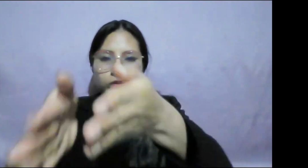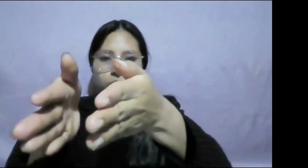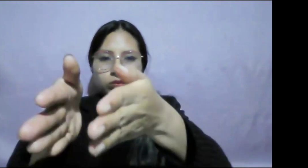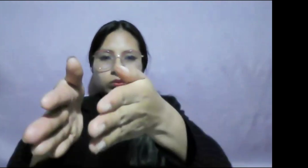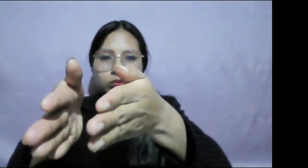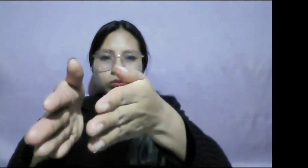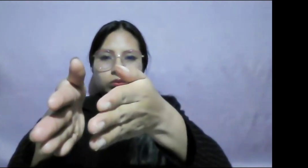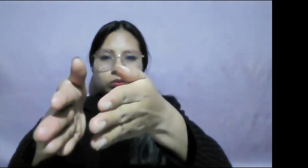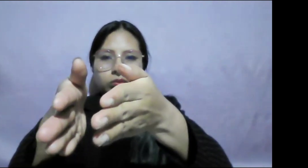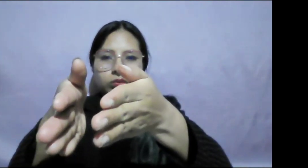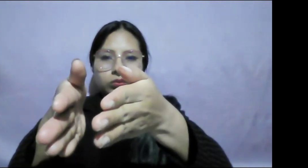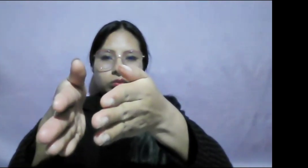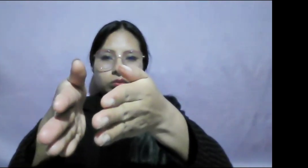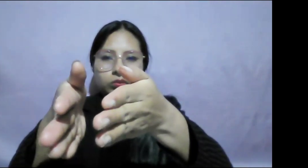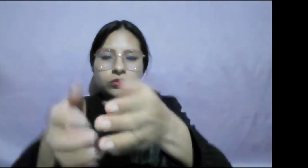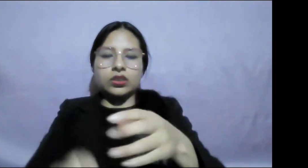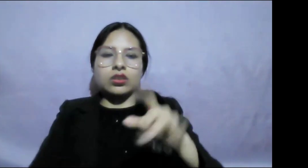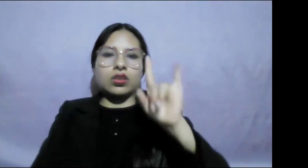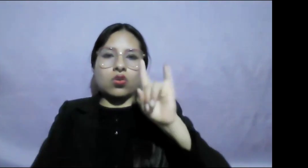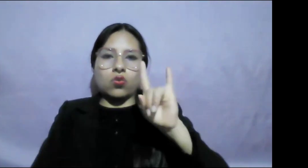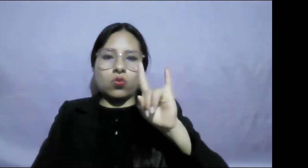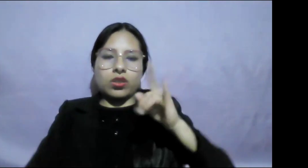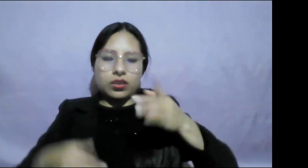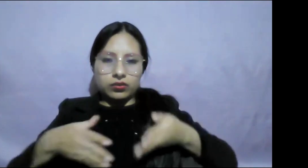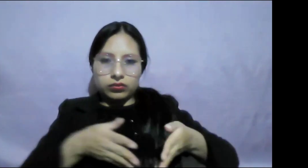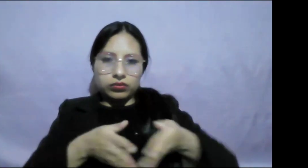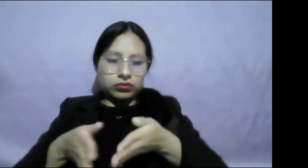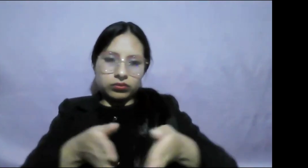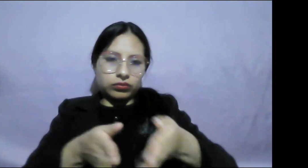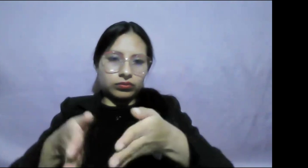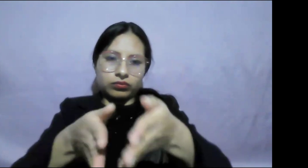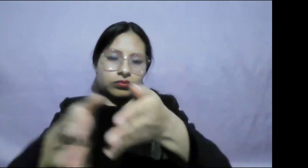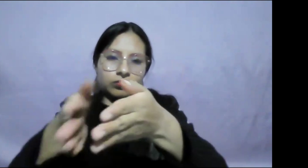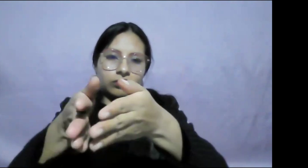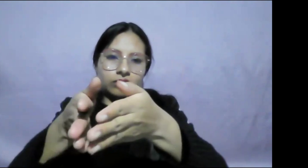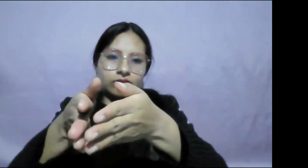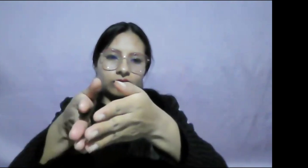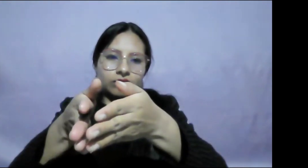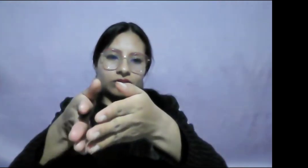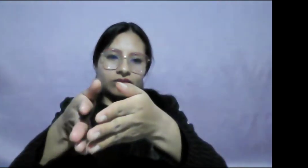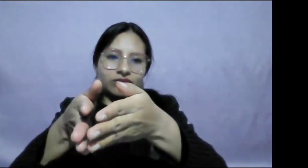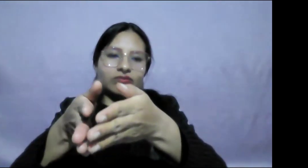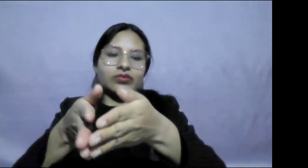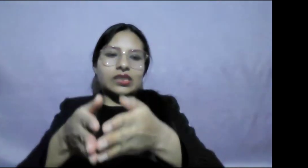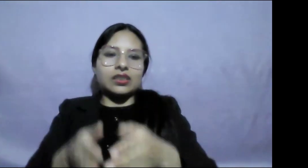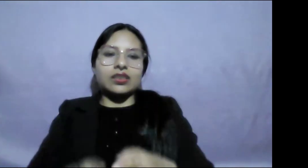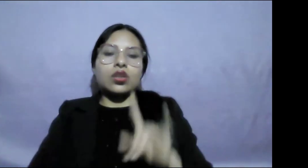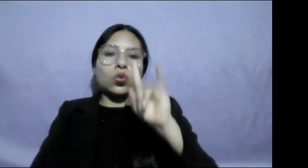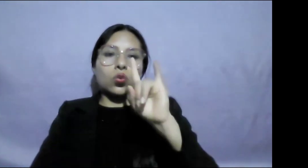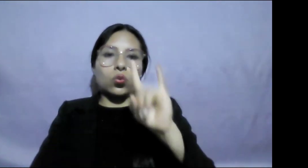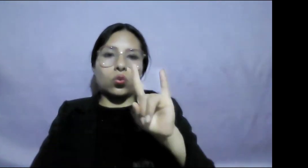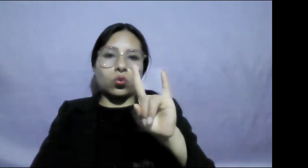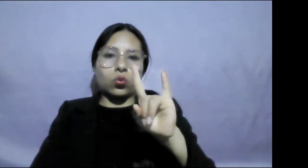noal Ahí está y como el curso del río muy bien uc